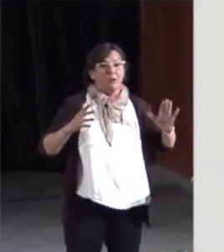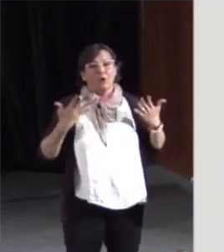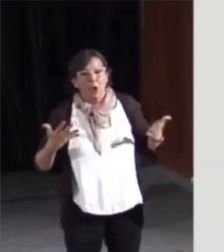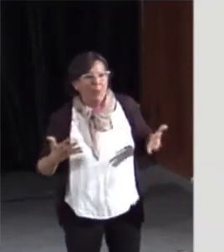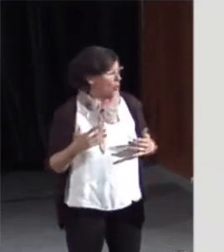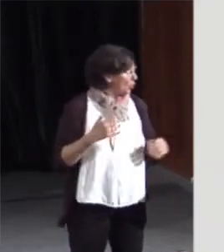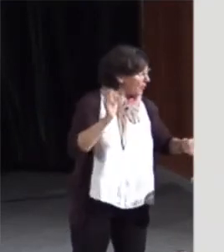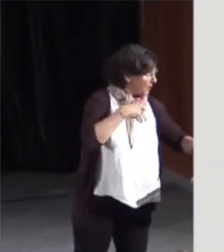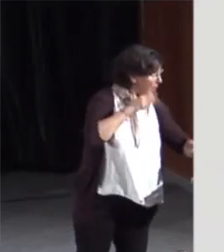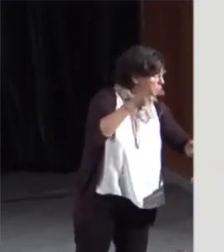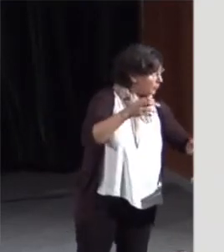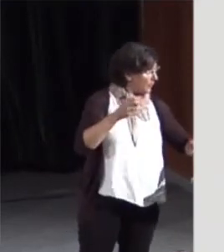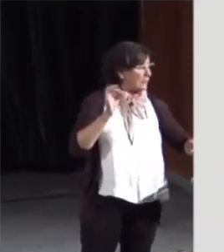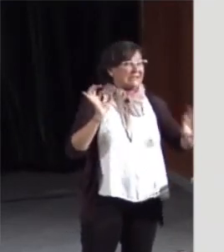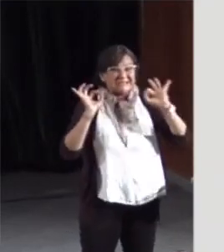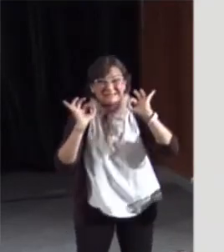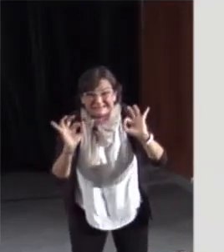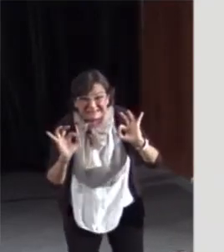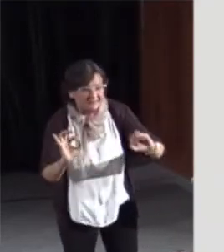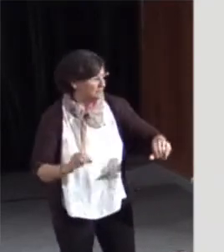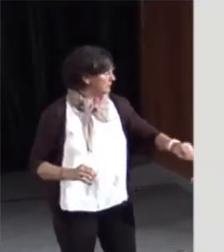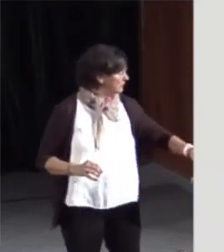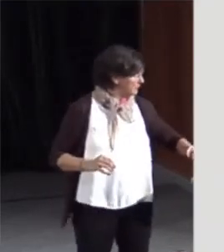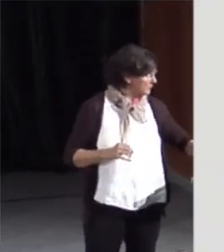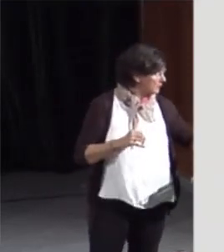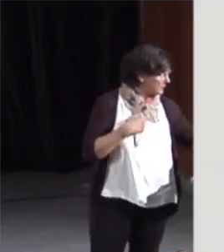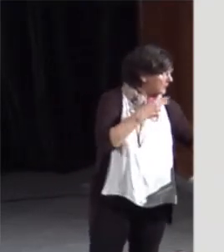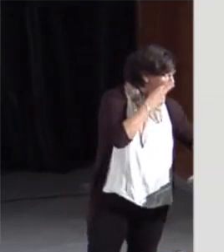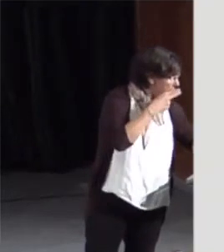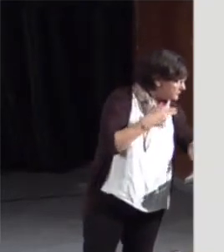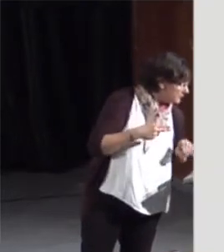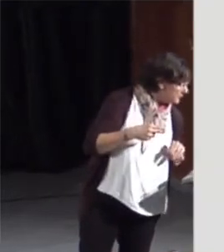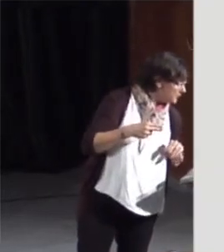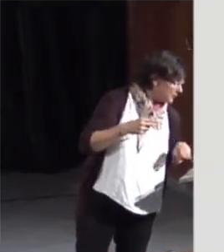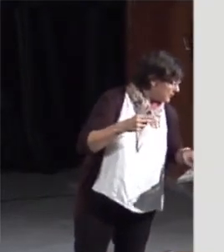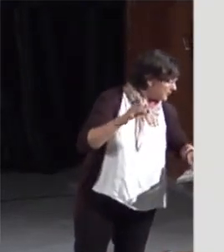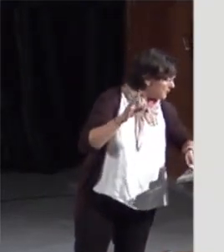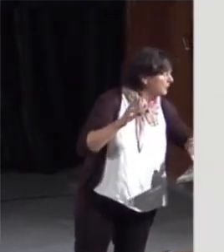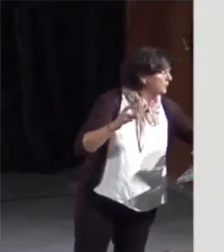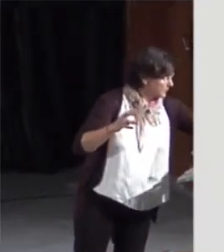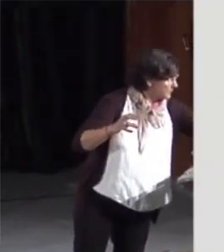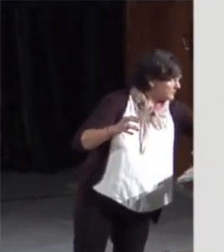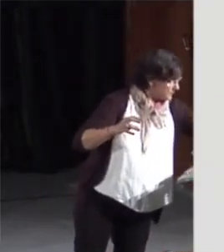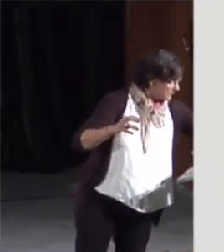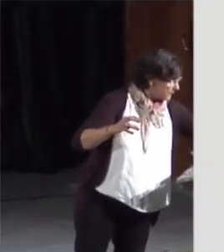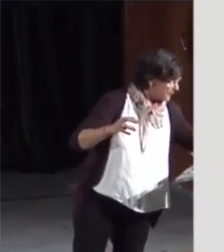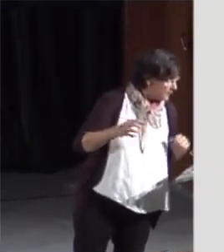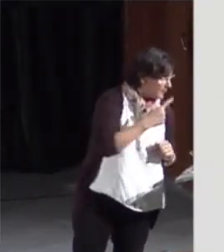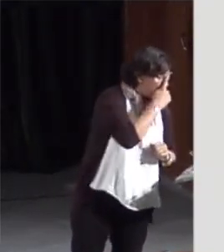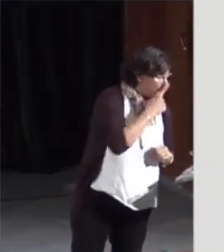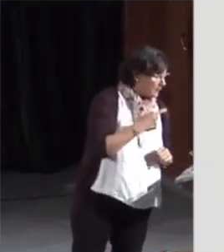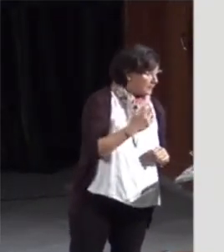de anáfora. Con los conectores. Con los conectores cuando utilizamos signos como este, por ejemplo. Este es algo bastante